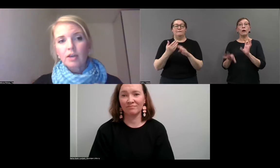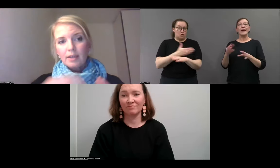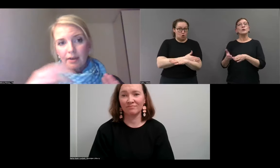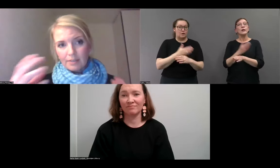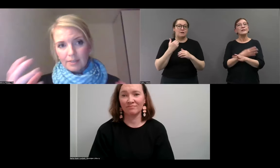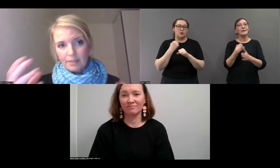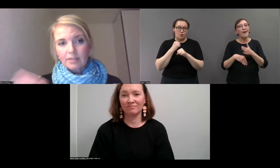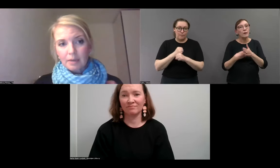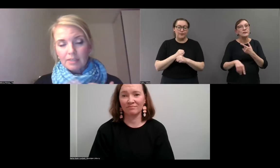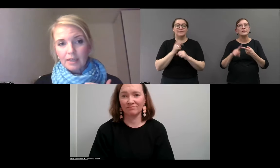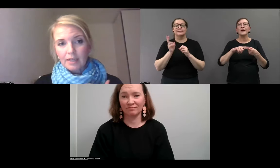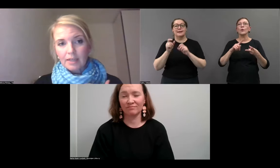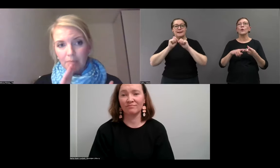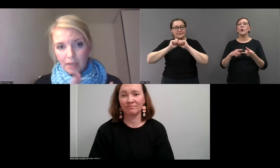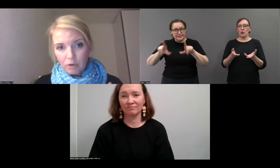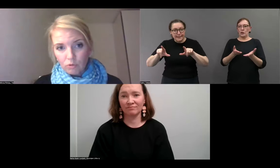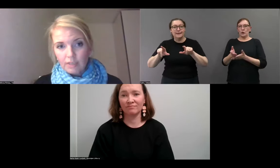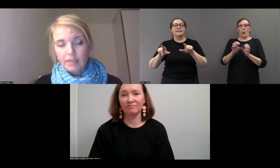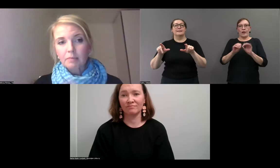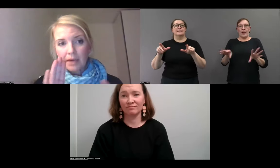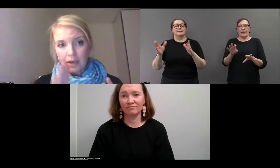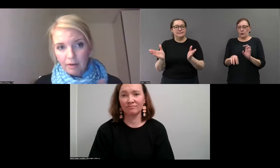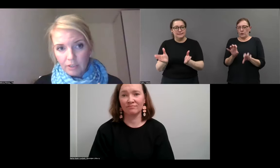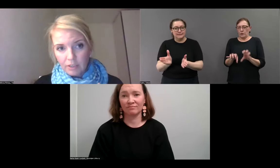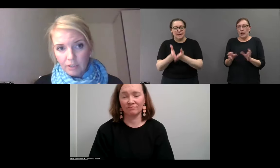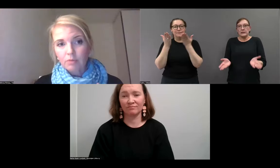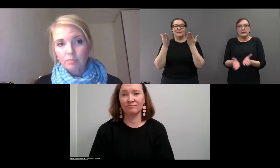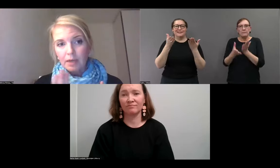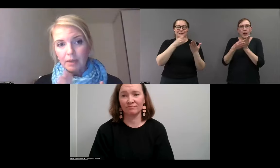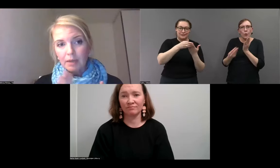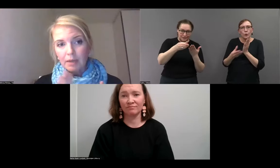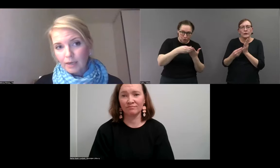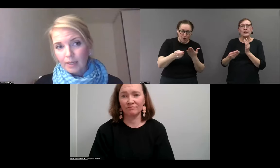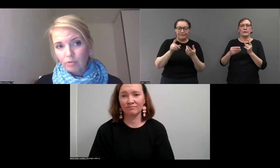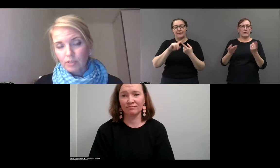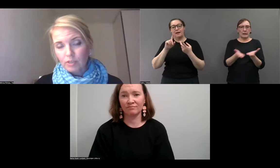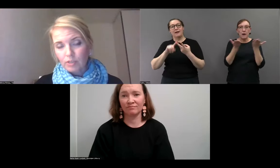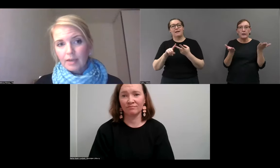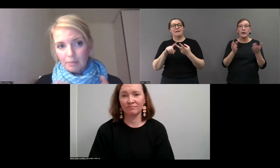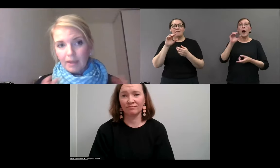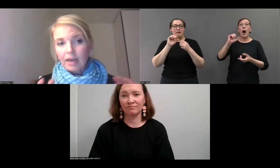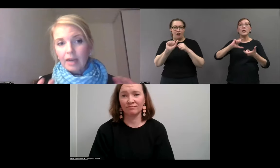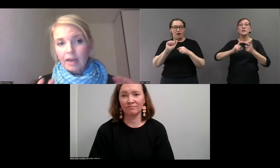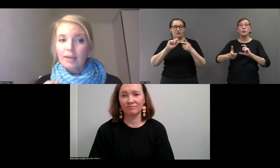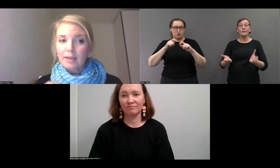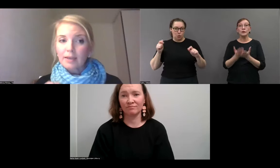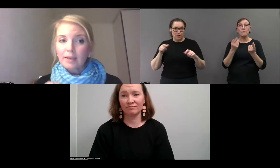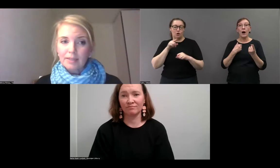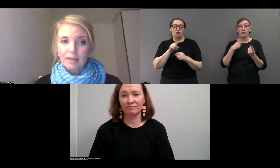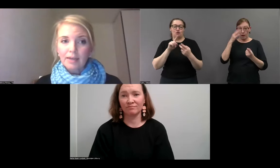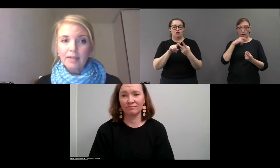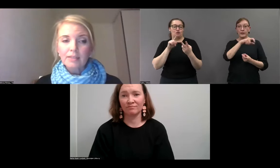lähetys, ja siinä samassa hetkessä menee uutiset, menee A-studio, menee muitakin lähetyksiä, niin meillä on